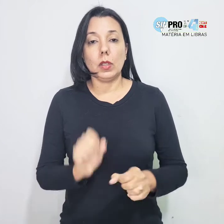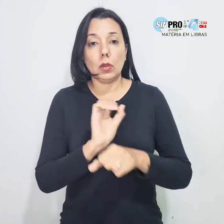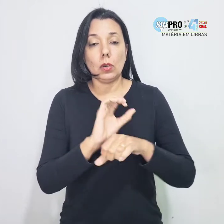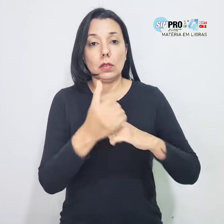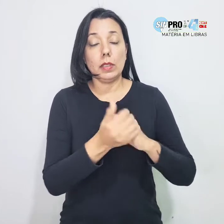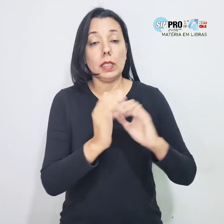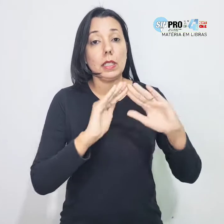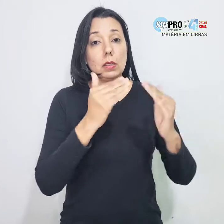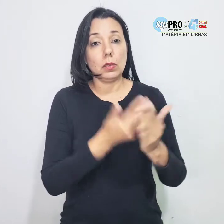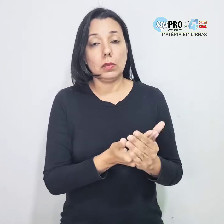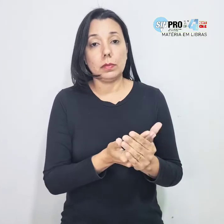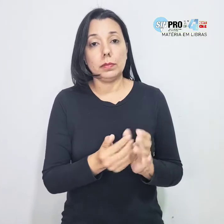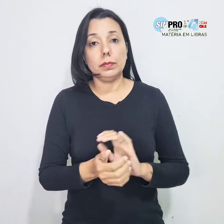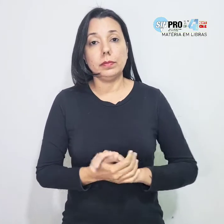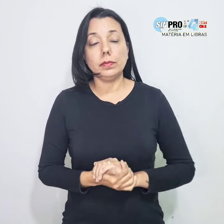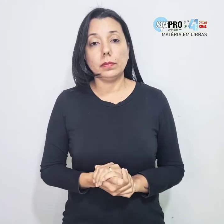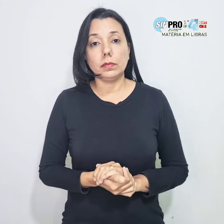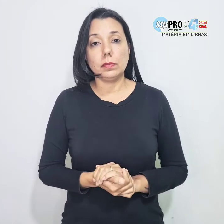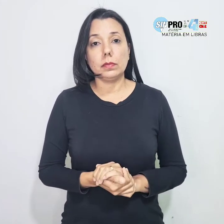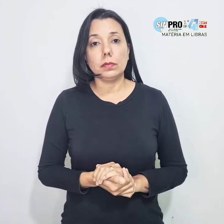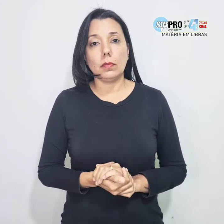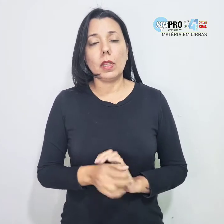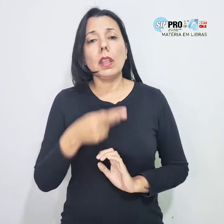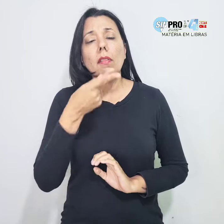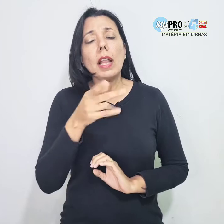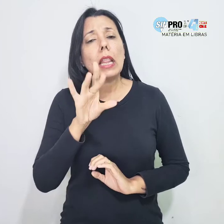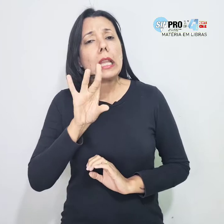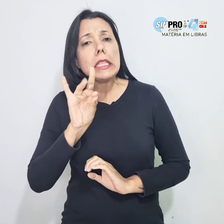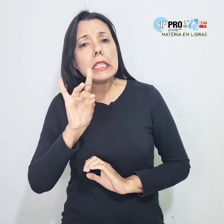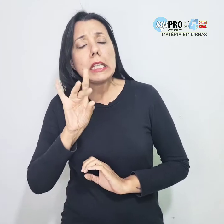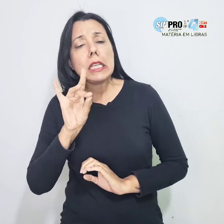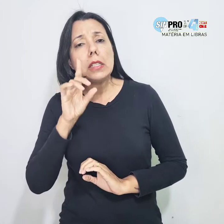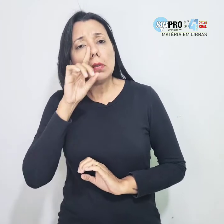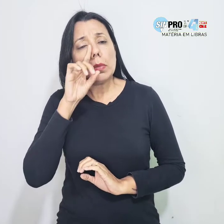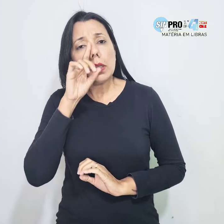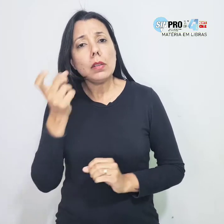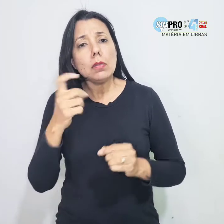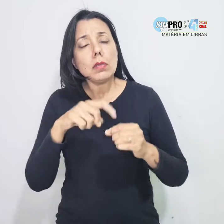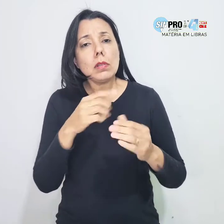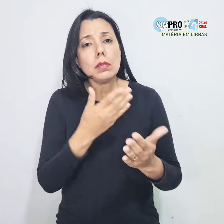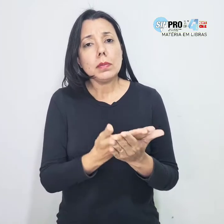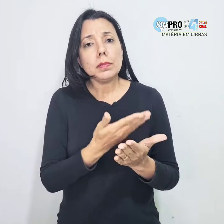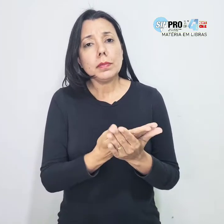coronavírus na escola. O que diz a ciência sobre os riscos da volta às aulas?